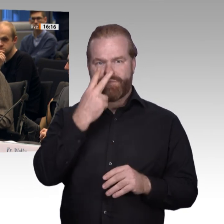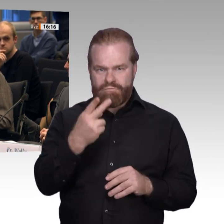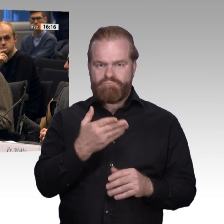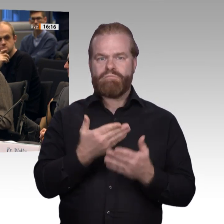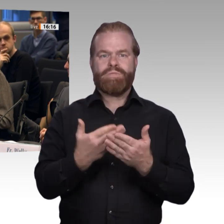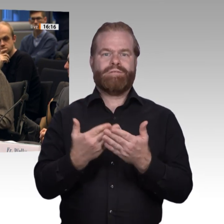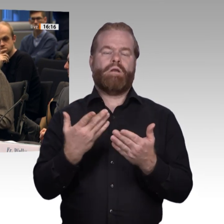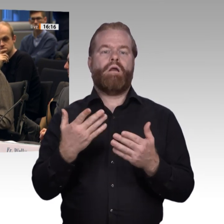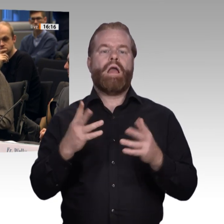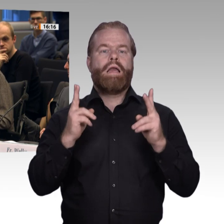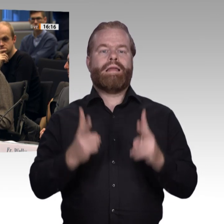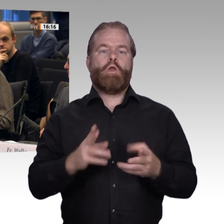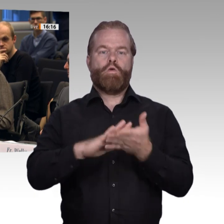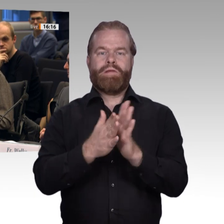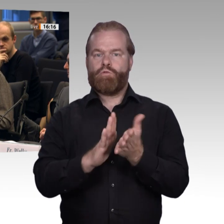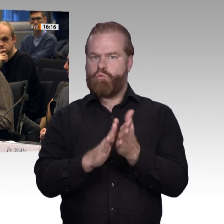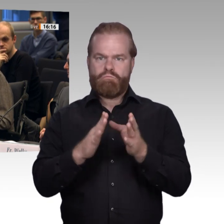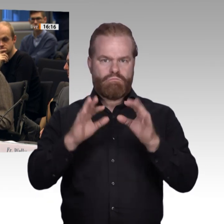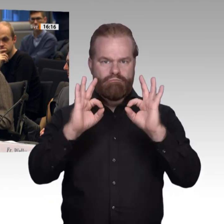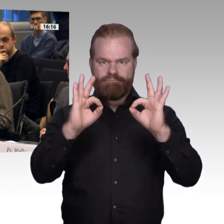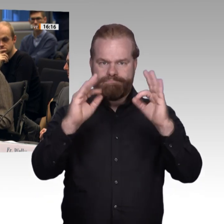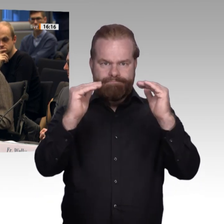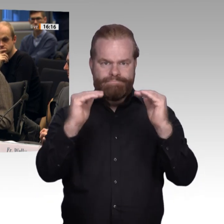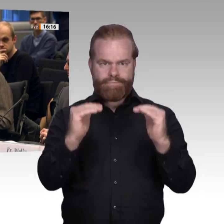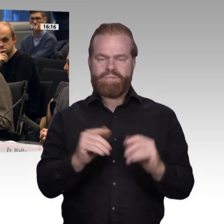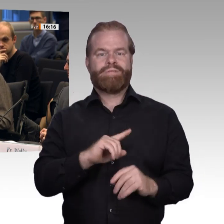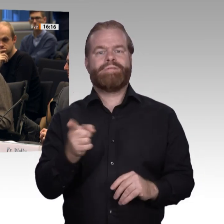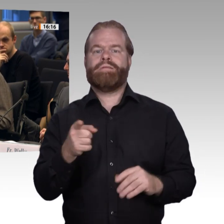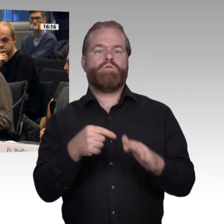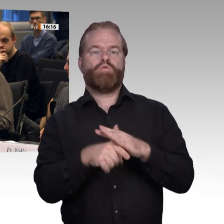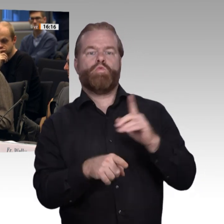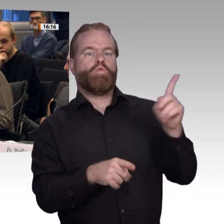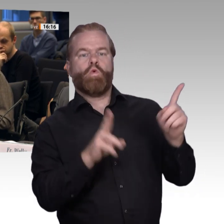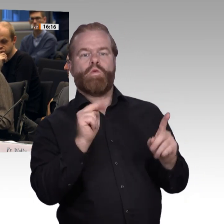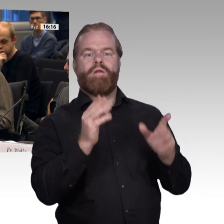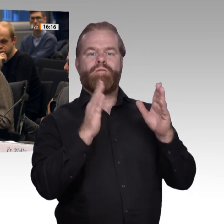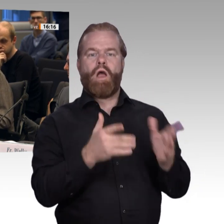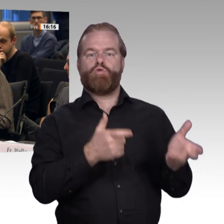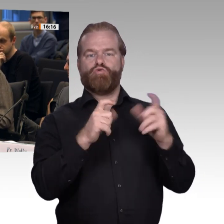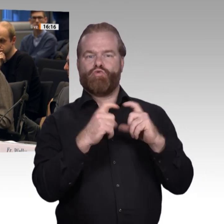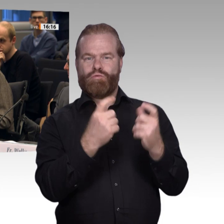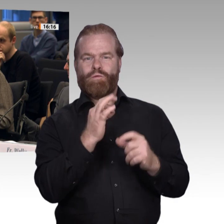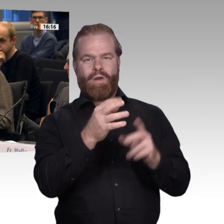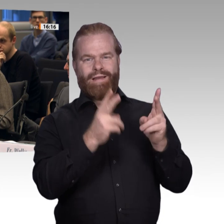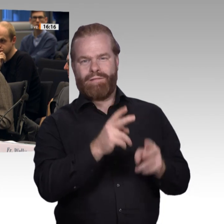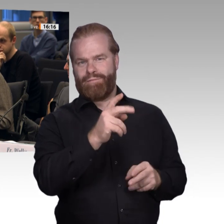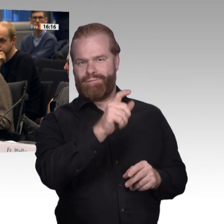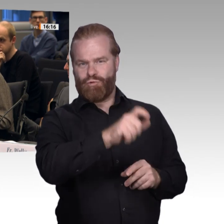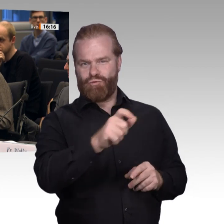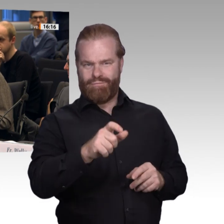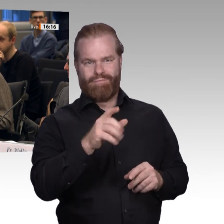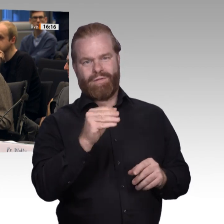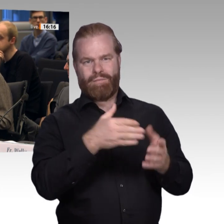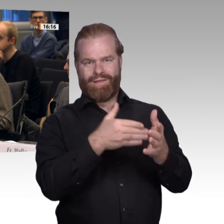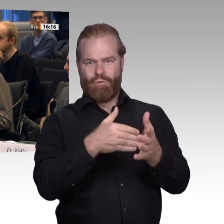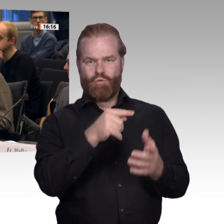Jetzt liegt hier das Angehörigenentlastungsgesetz auf dem Tisch und es will uns vor allen Dingen eines weismachen, dass nämlich sich nur das Bild